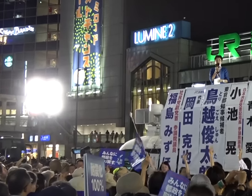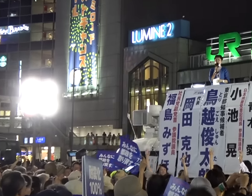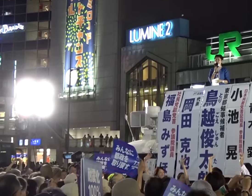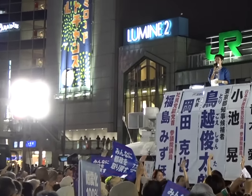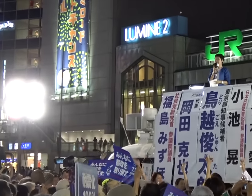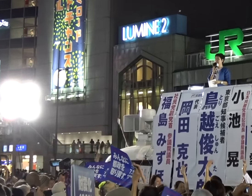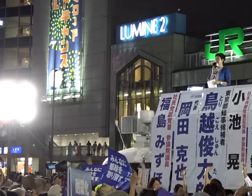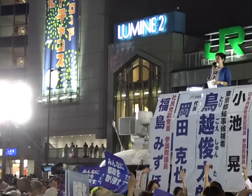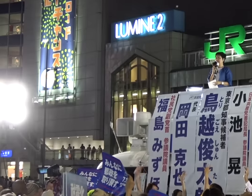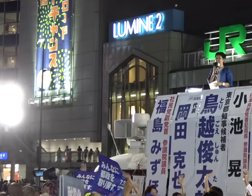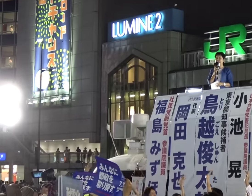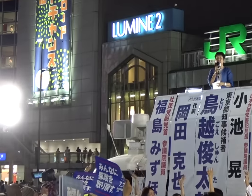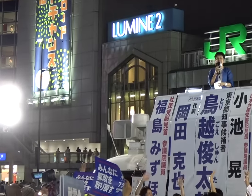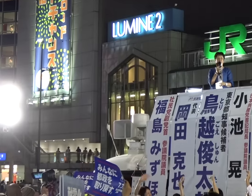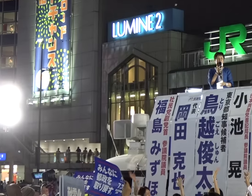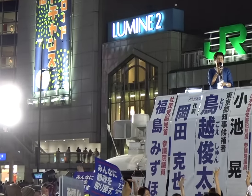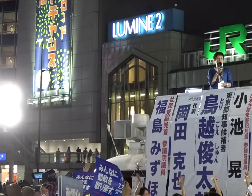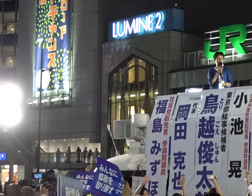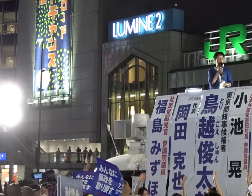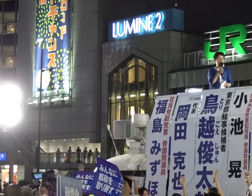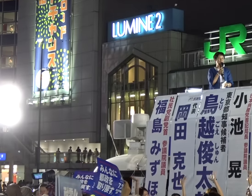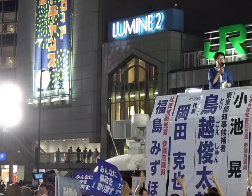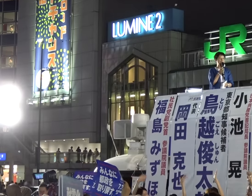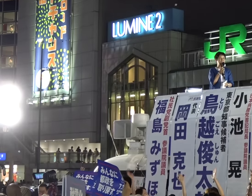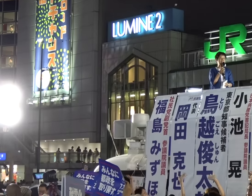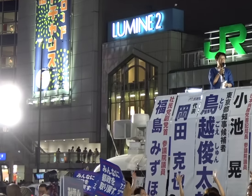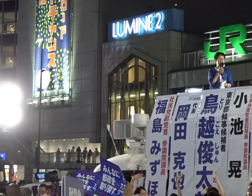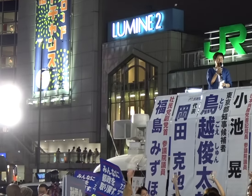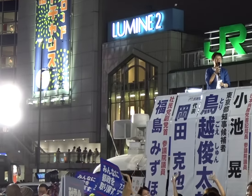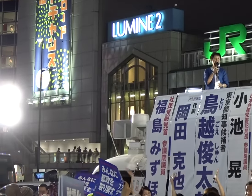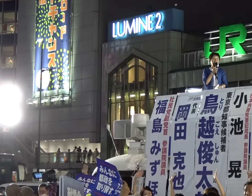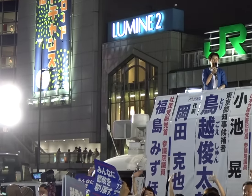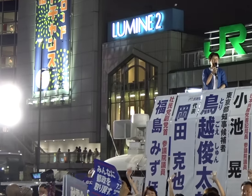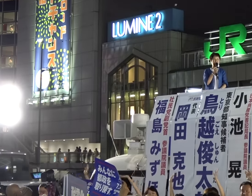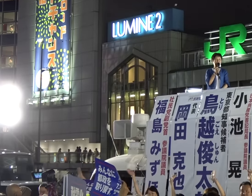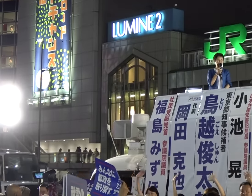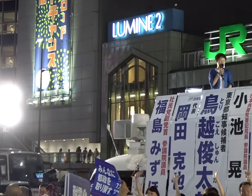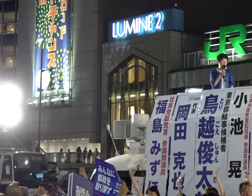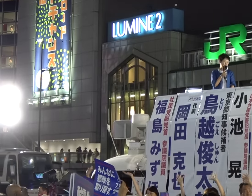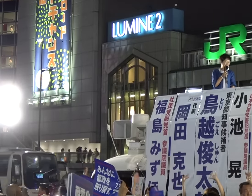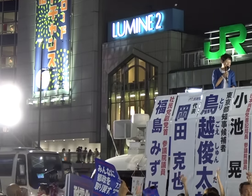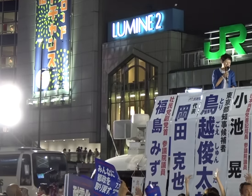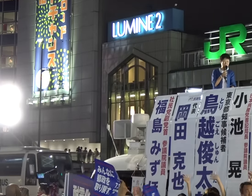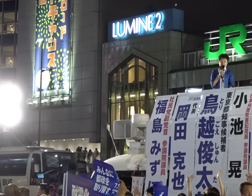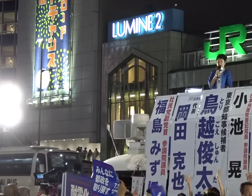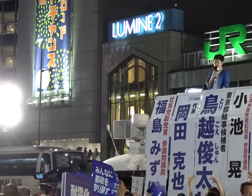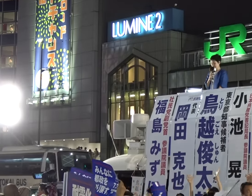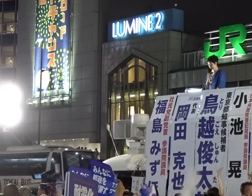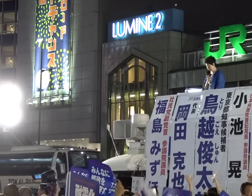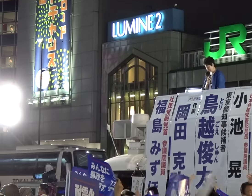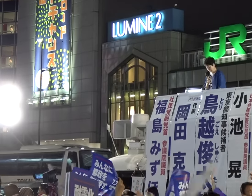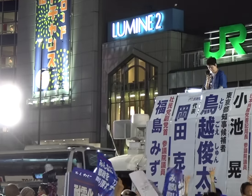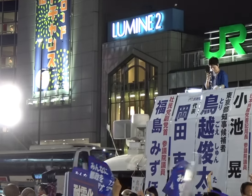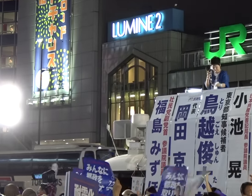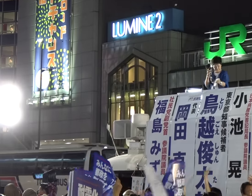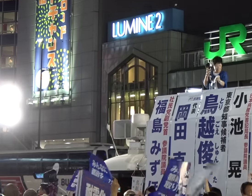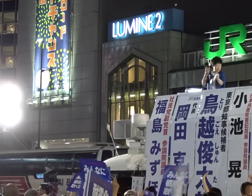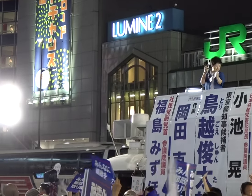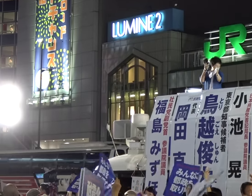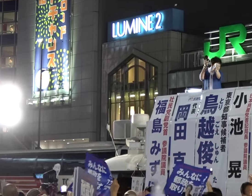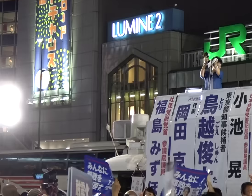。まず生活の党、青木愛参議院議員です。お願いします。